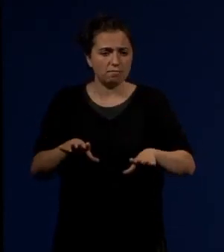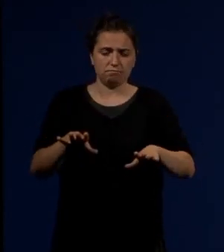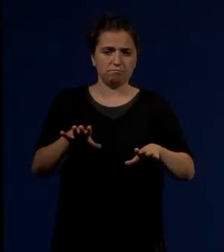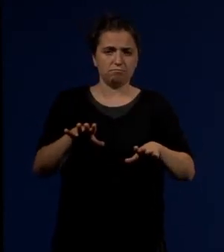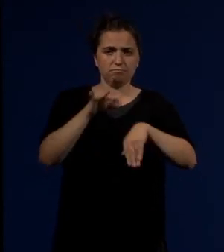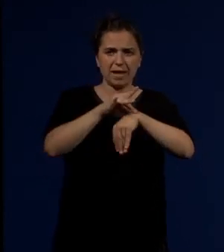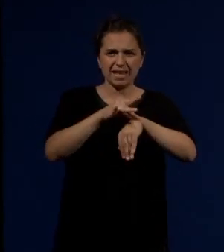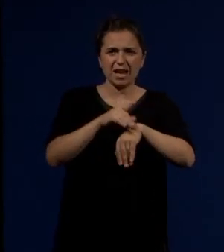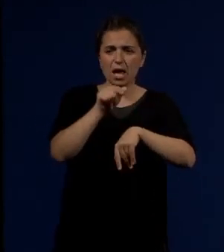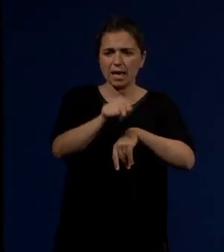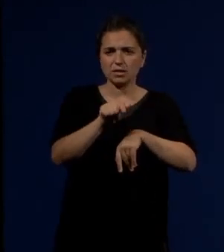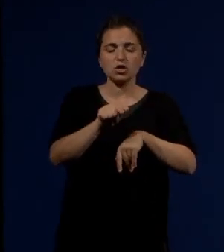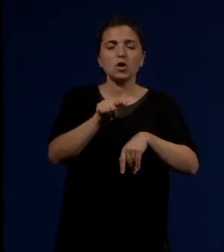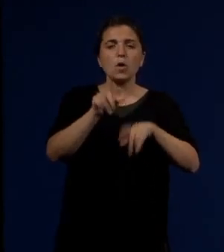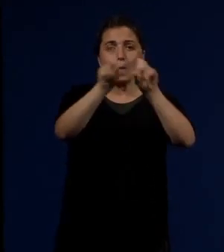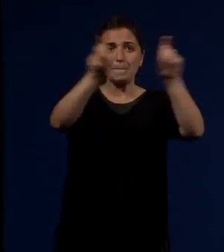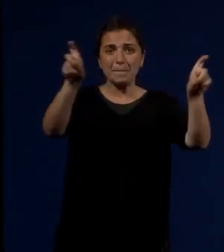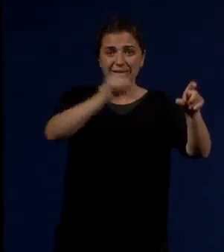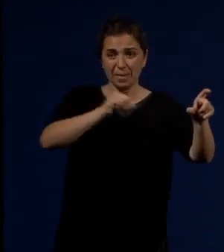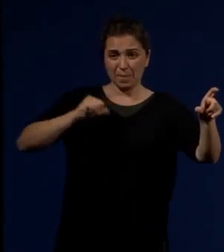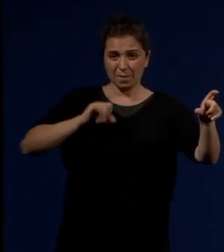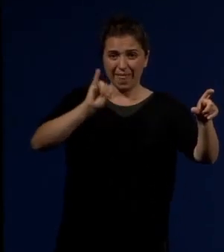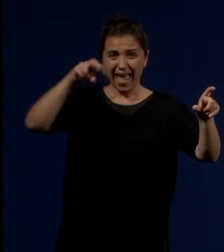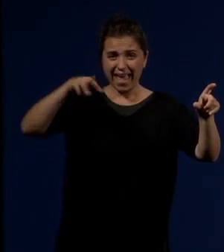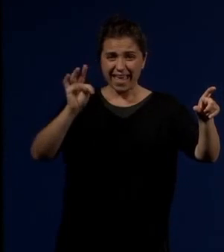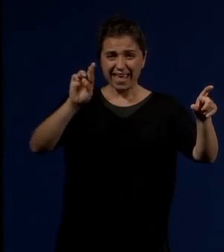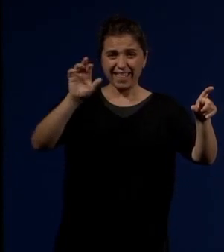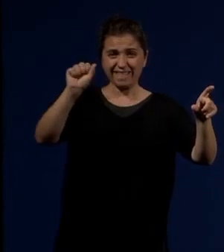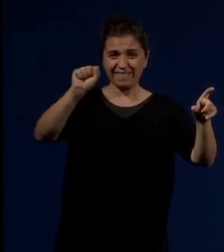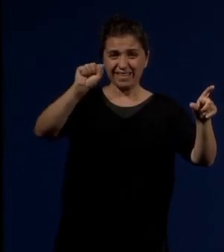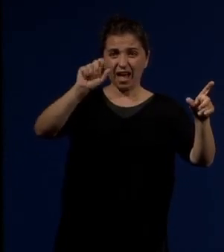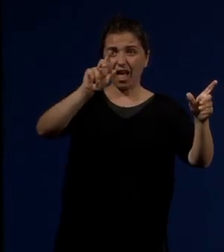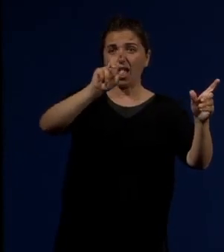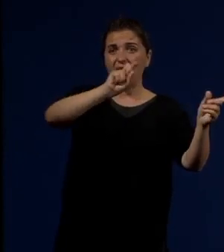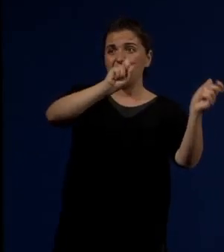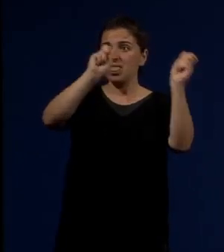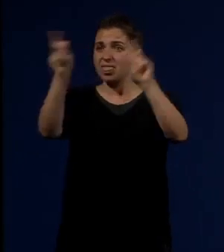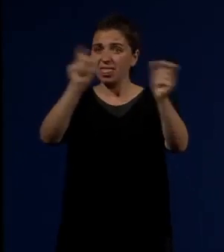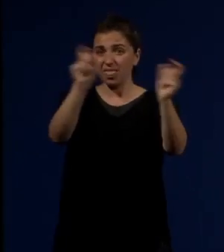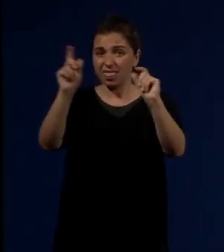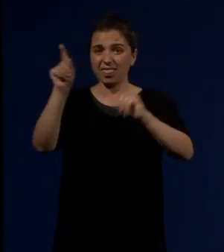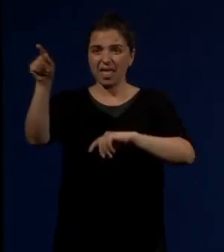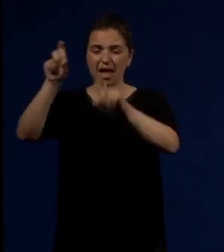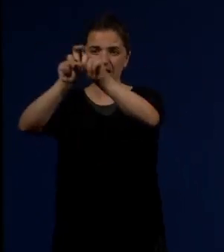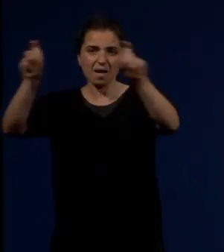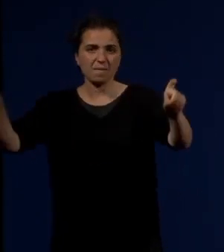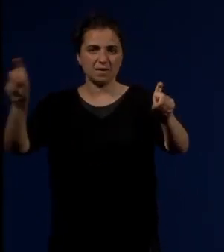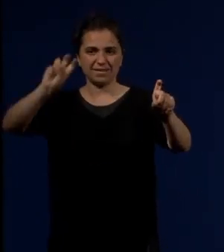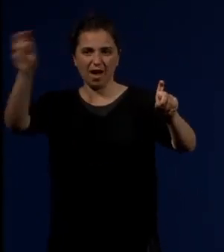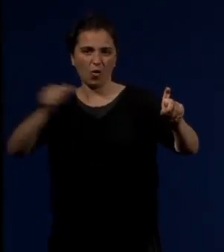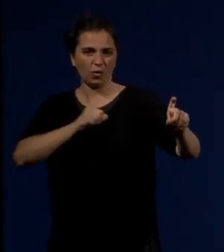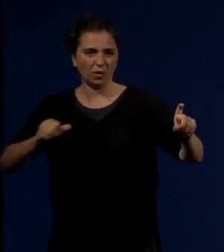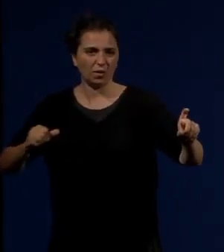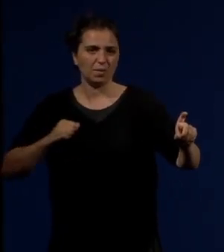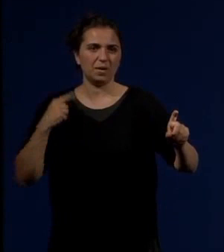nunha multinacional, Indra, que despois pasa os datos a outra multinacional para saber cal é o perfil patolóxico das pacientes e dos pacientes de